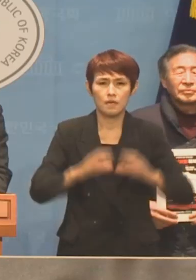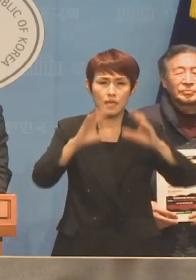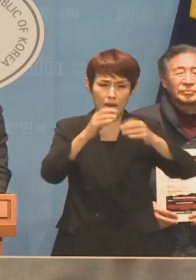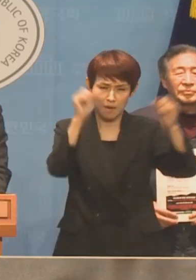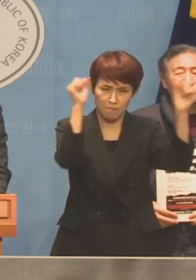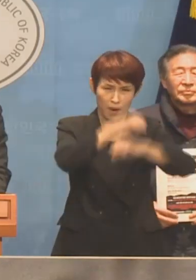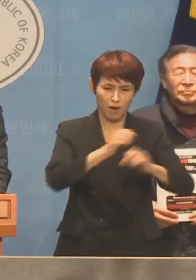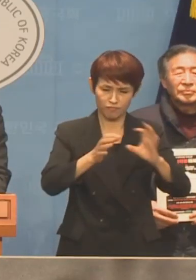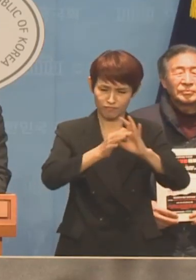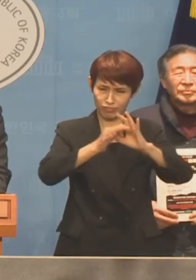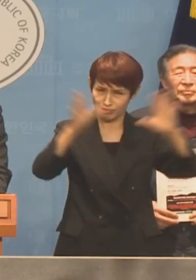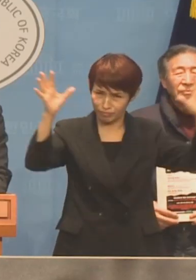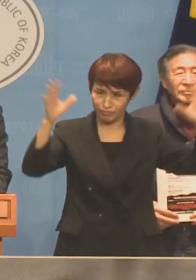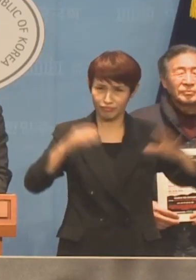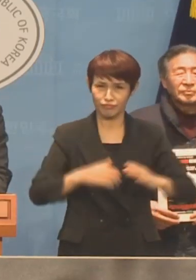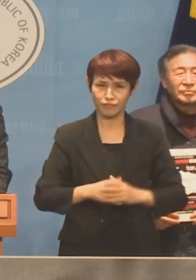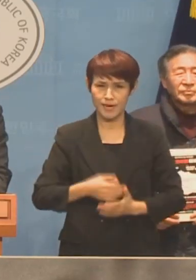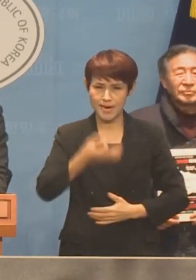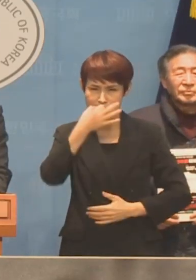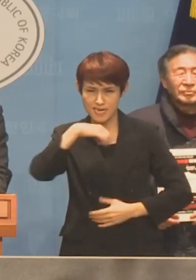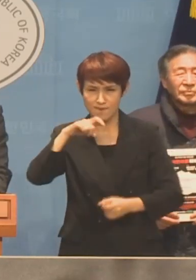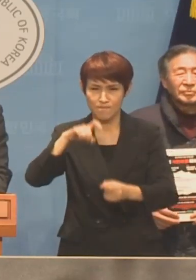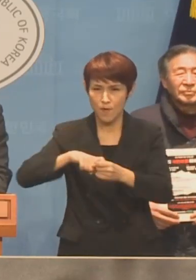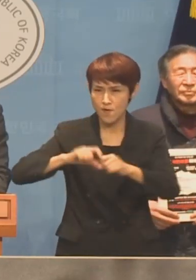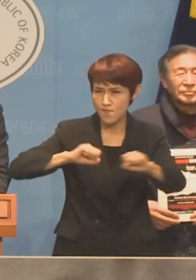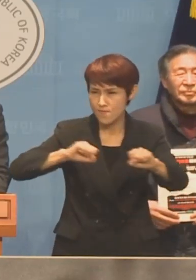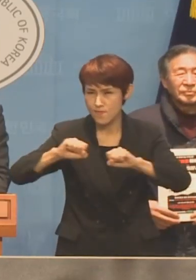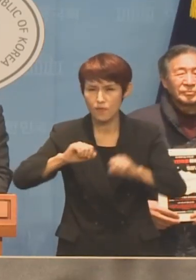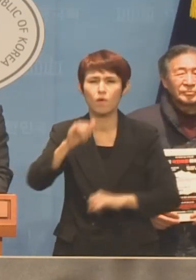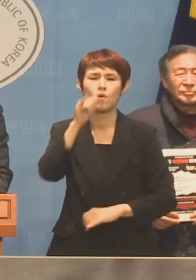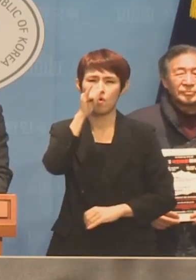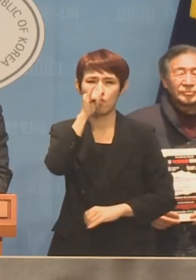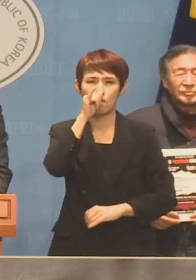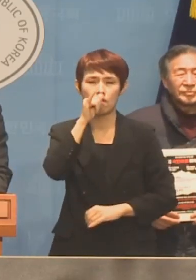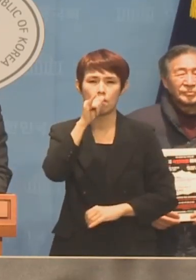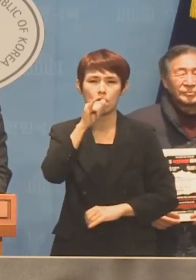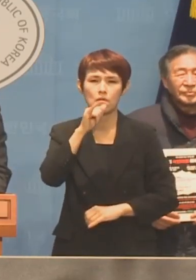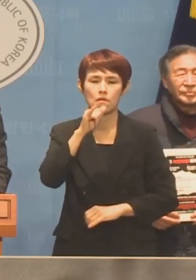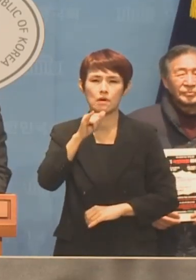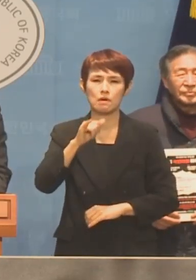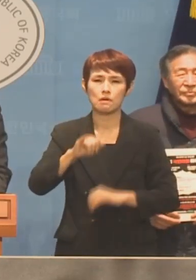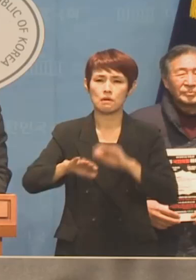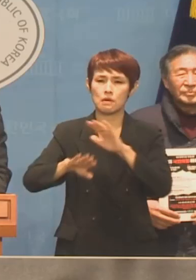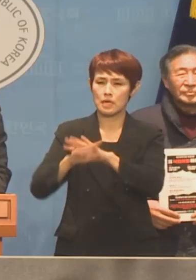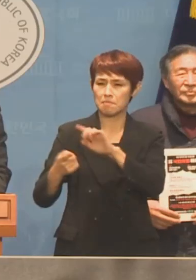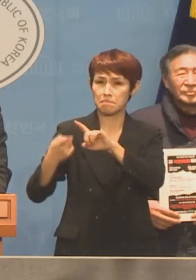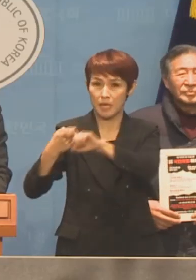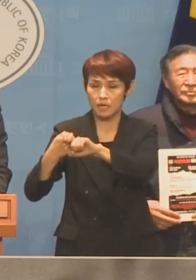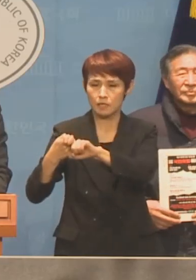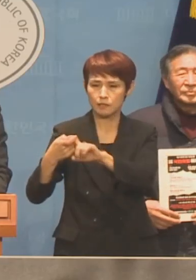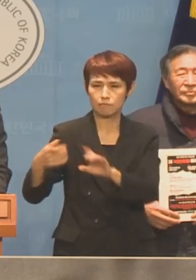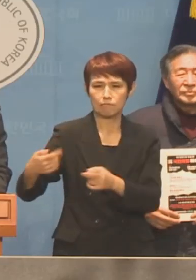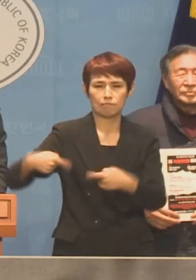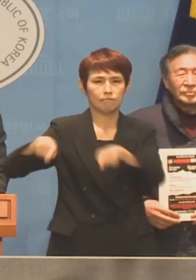망가지건 말건 당리당략에 사로잡혀 극우 세력과 손을 잡고 있습니다.